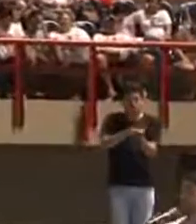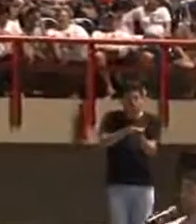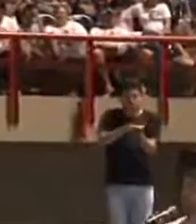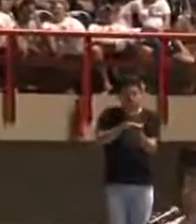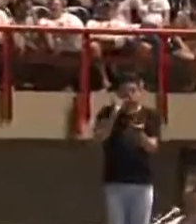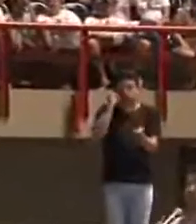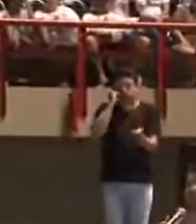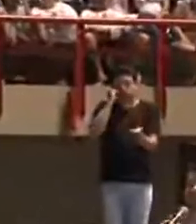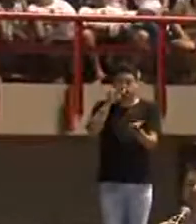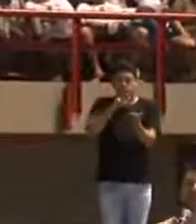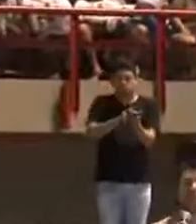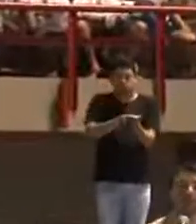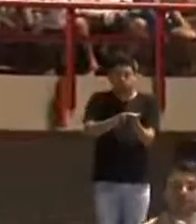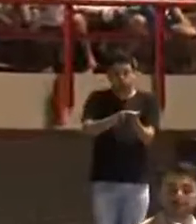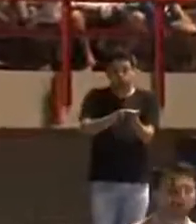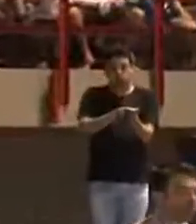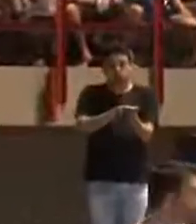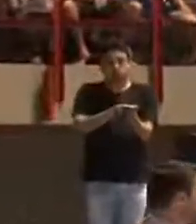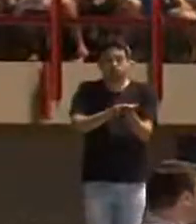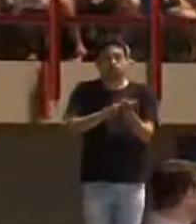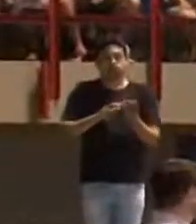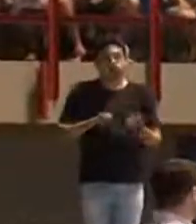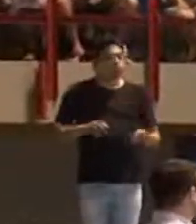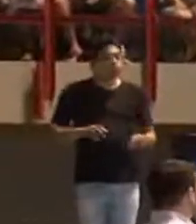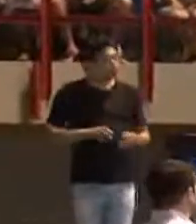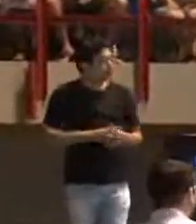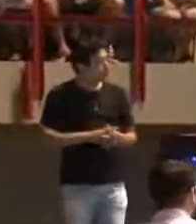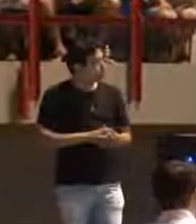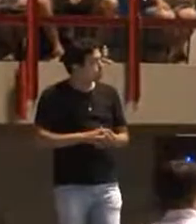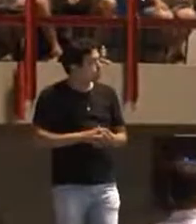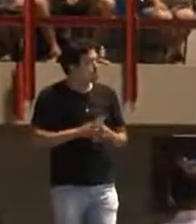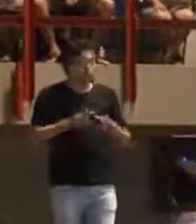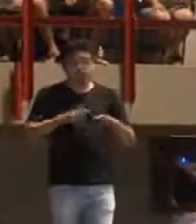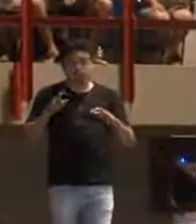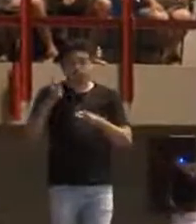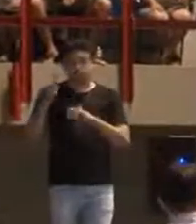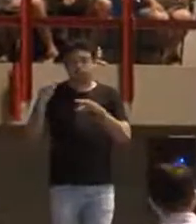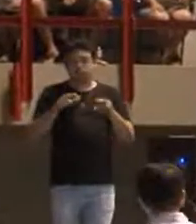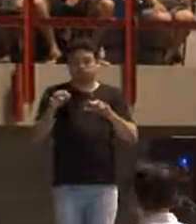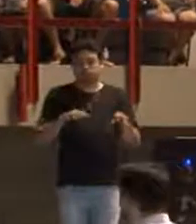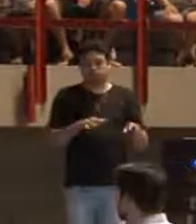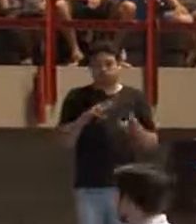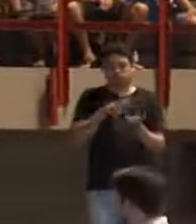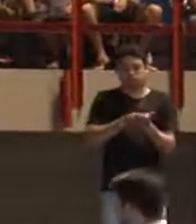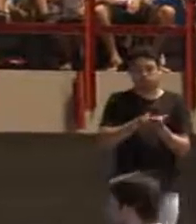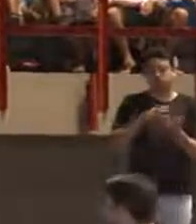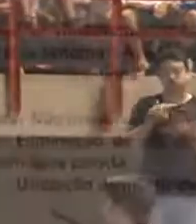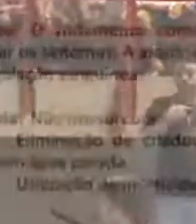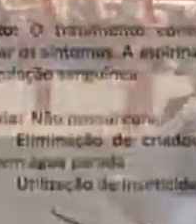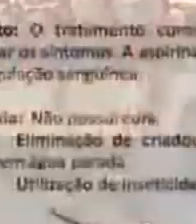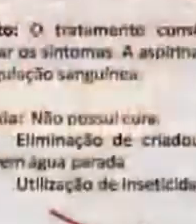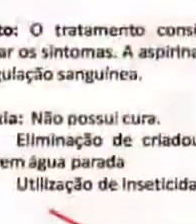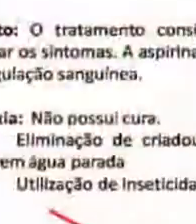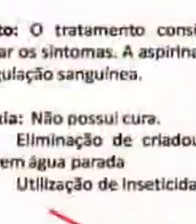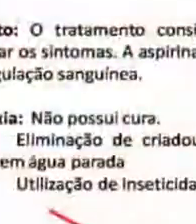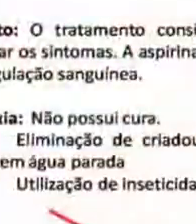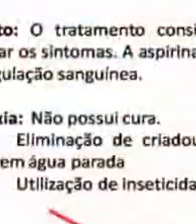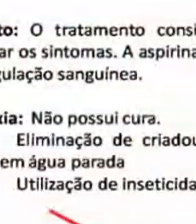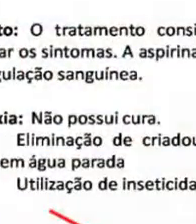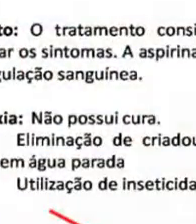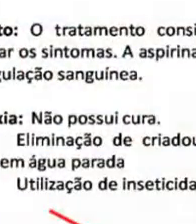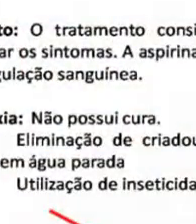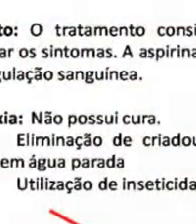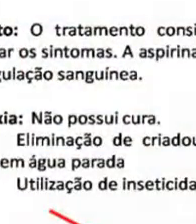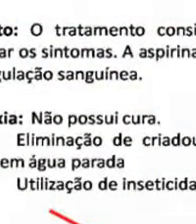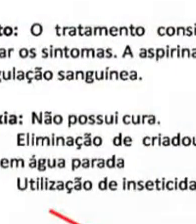repouso, 1 a 2 semanas, a maioria 2 semanas. Tá bom? Não pode tomar AS. Tá bom? Tá